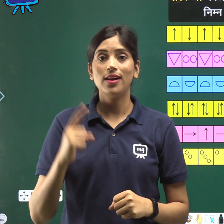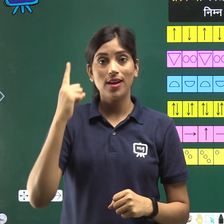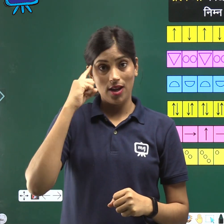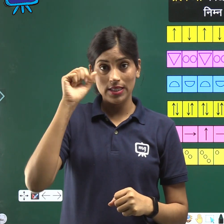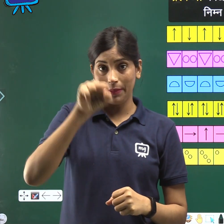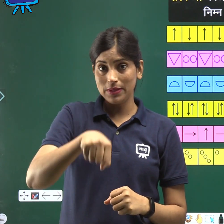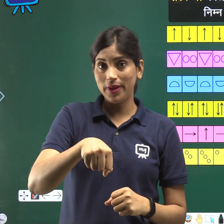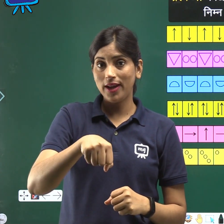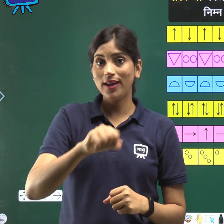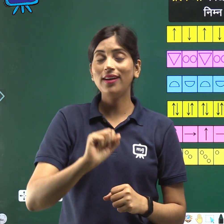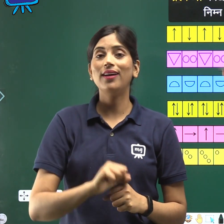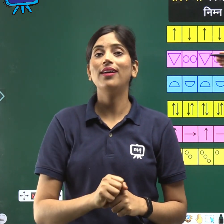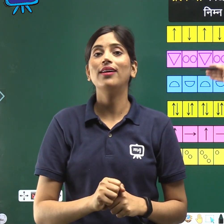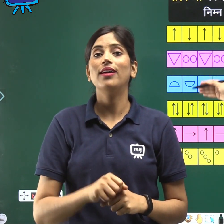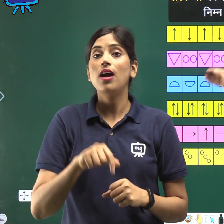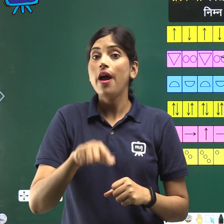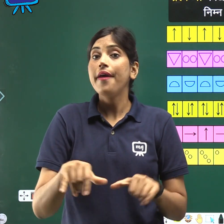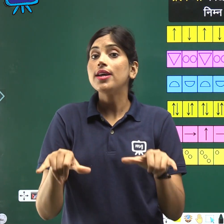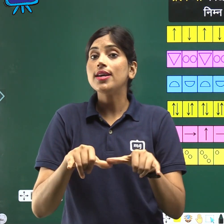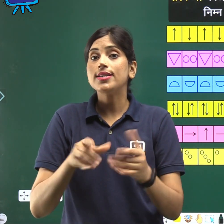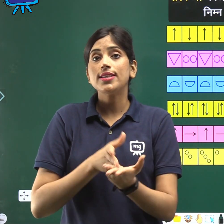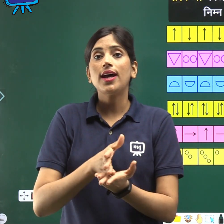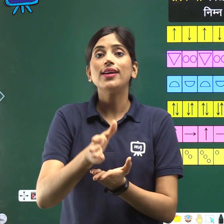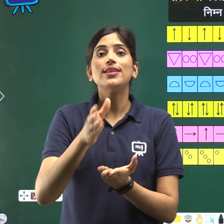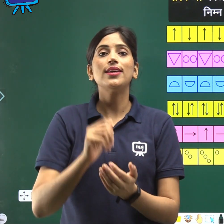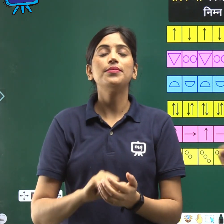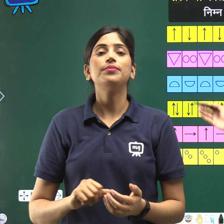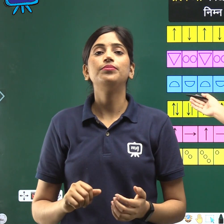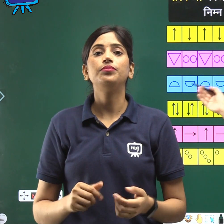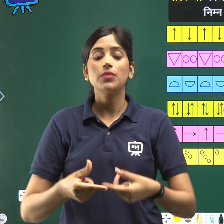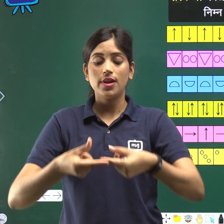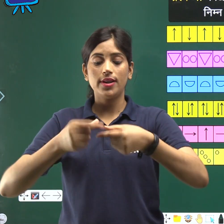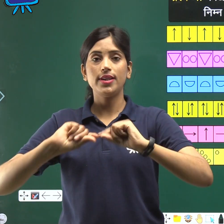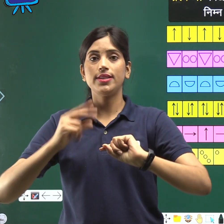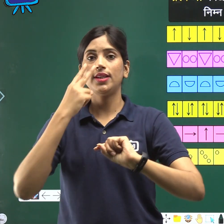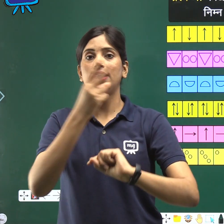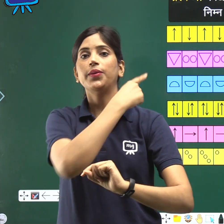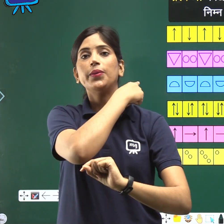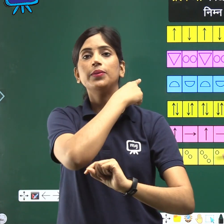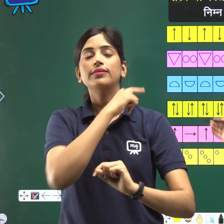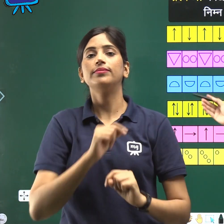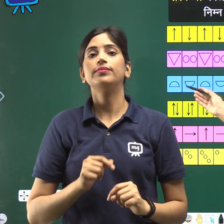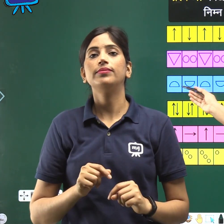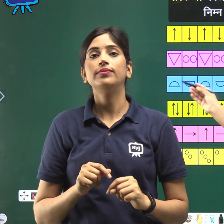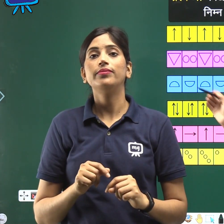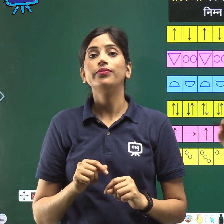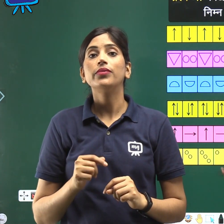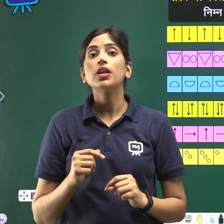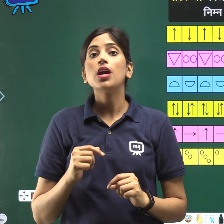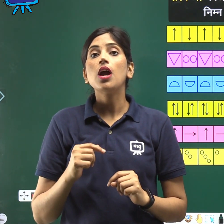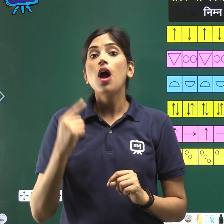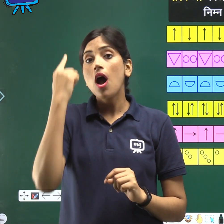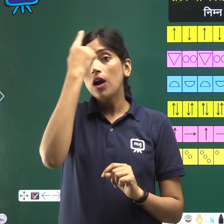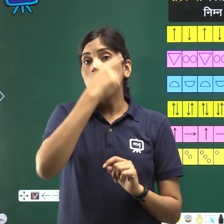समझ में आया? अब इसी तरह से नीचे देखो, कौन सी